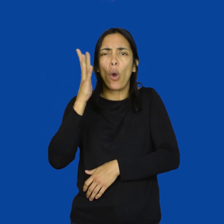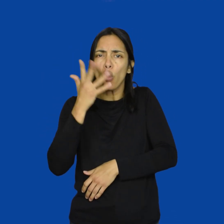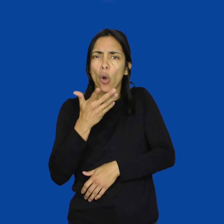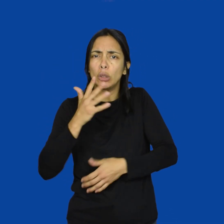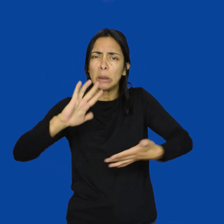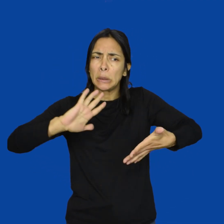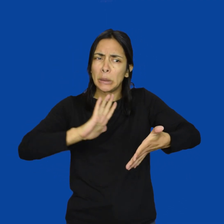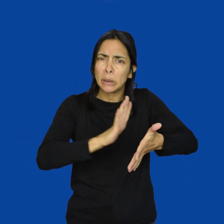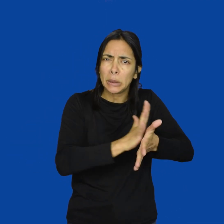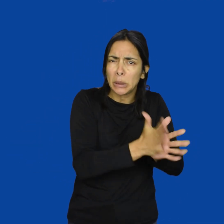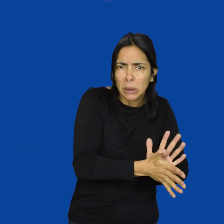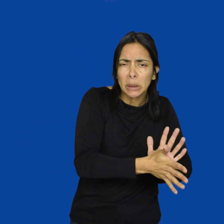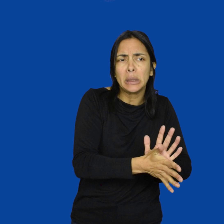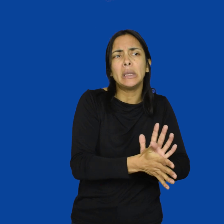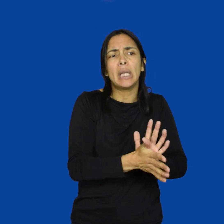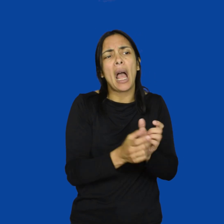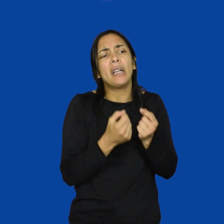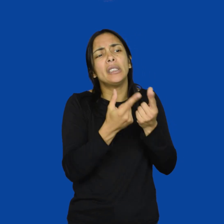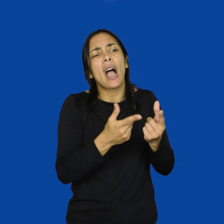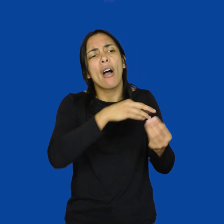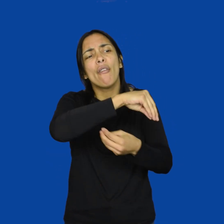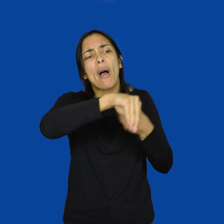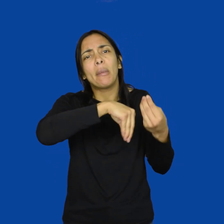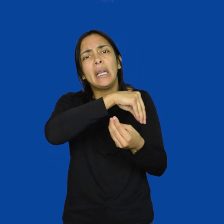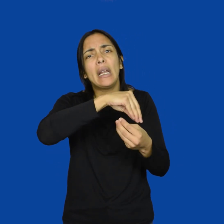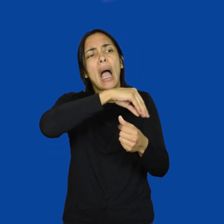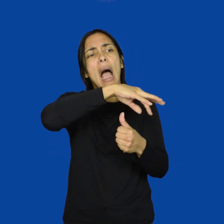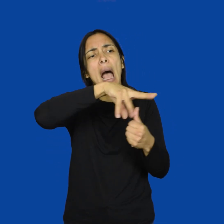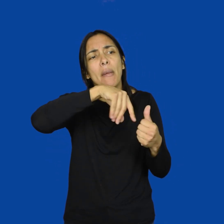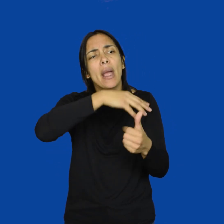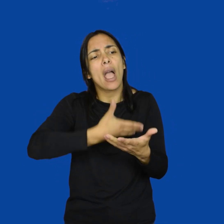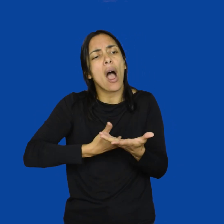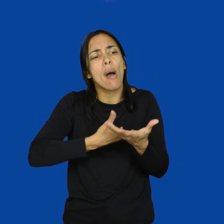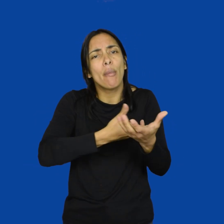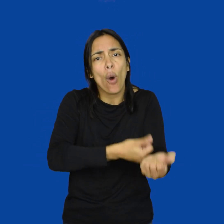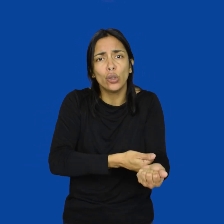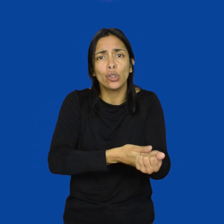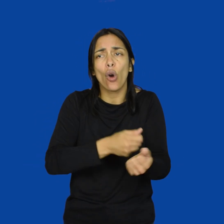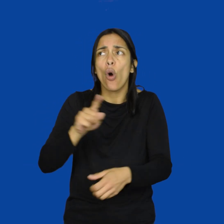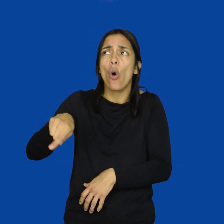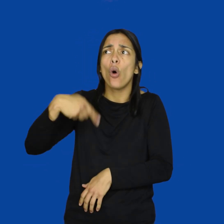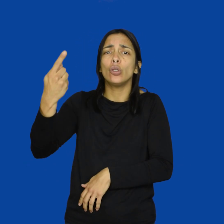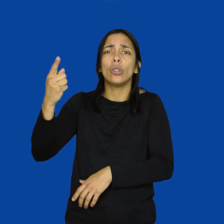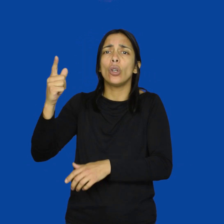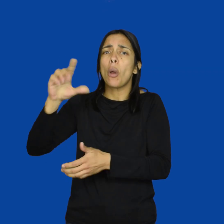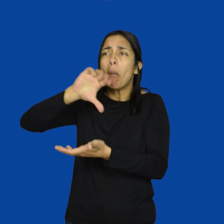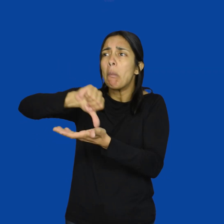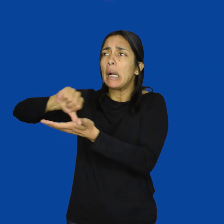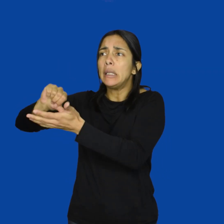genocidio, otorgándoles a aquellas familias armenias el apoyo que le había sido negado por las naciones del mundo,